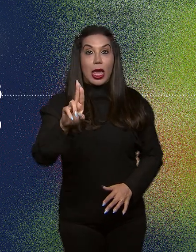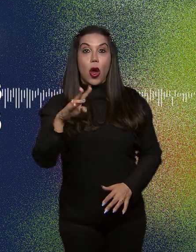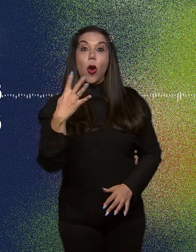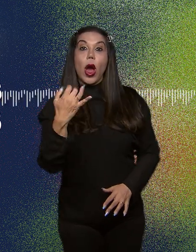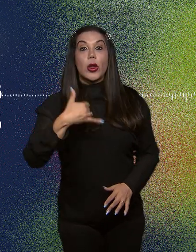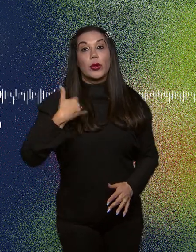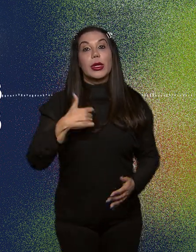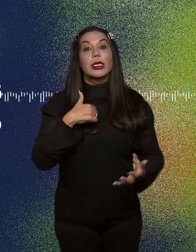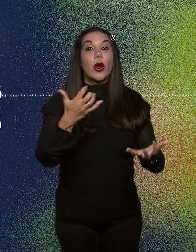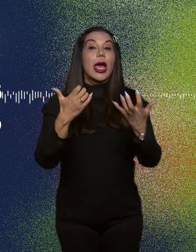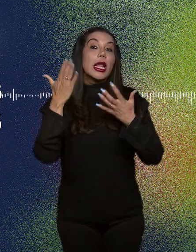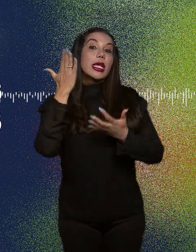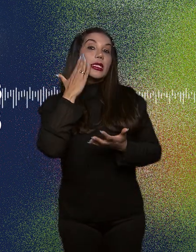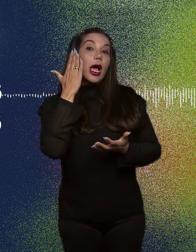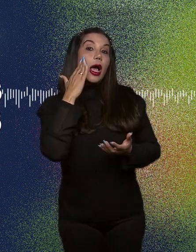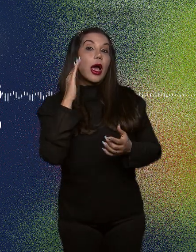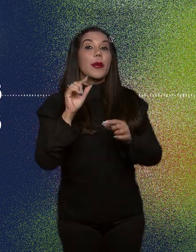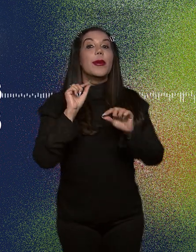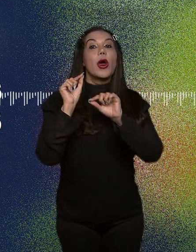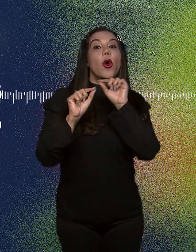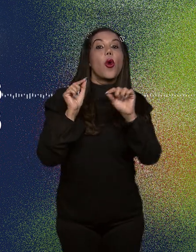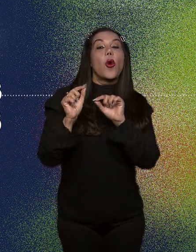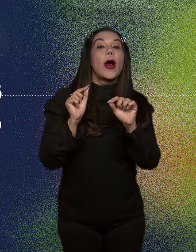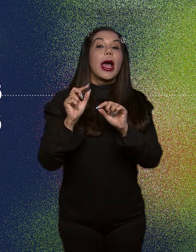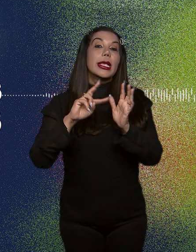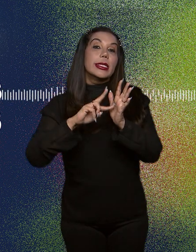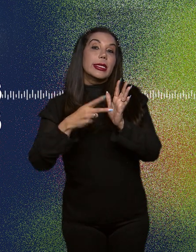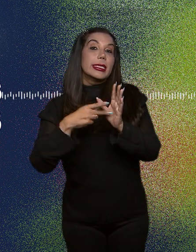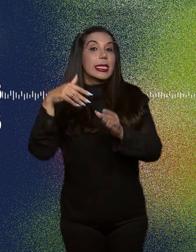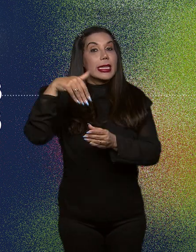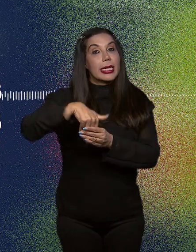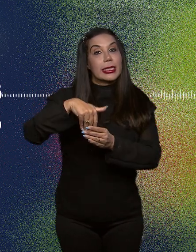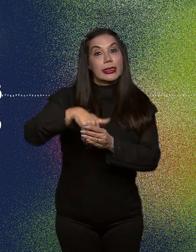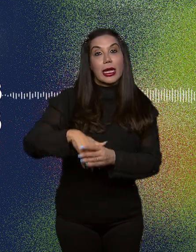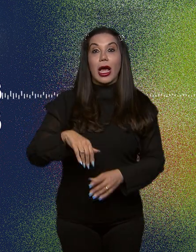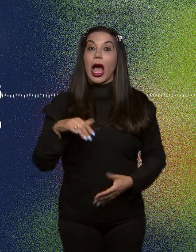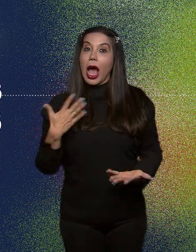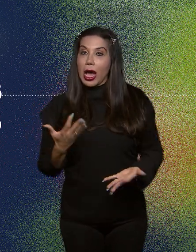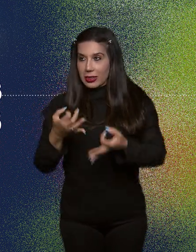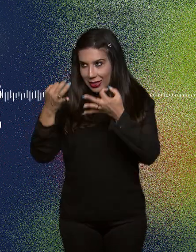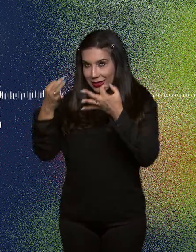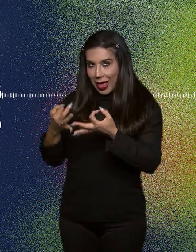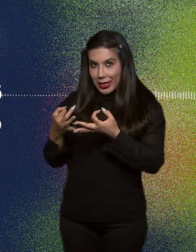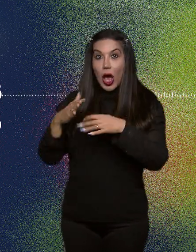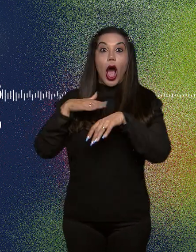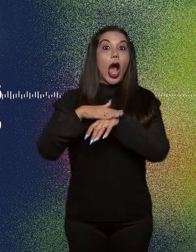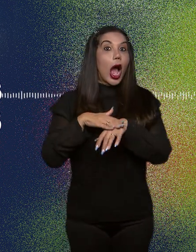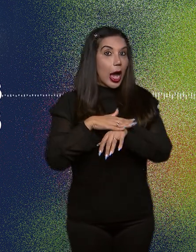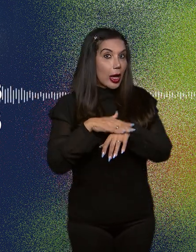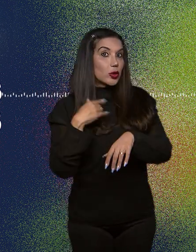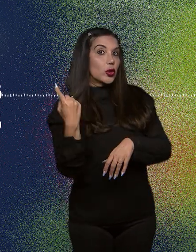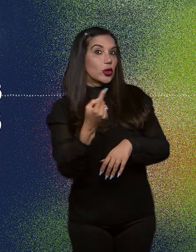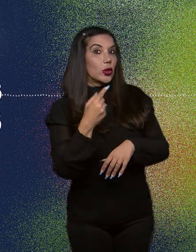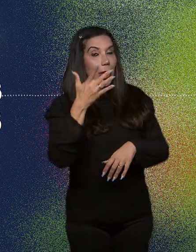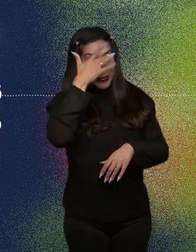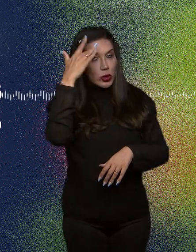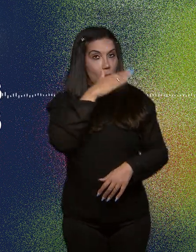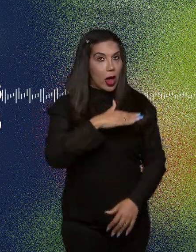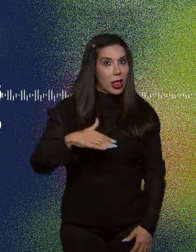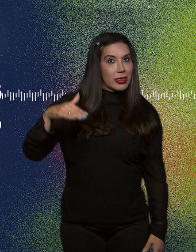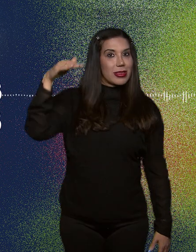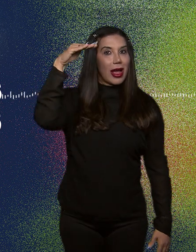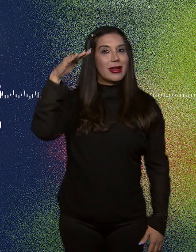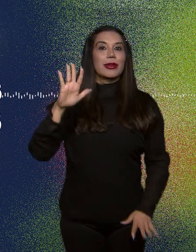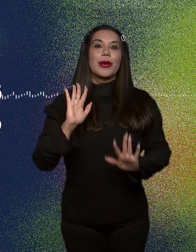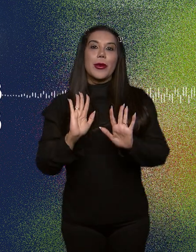anos e eu quero saber o que são eleições. E Lelé, tem certeza? Esse assunto é pra gente grande. Vamos